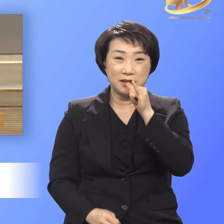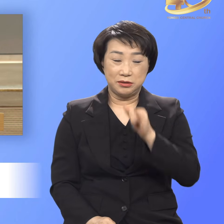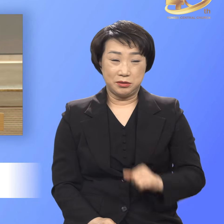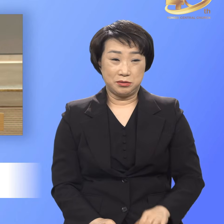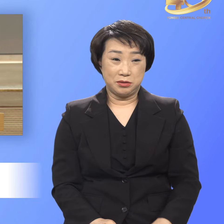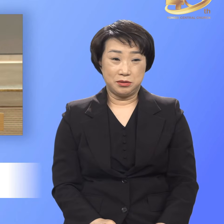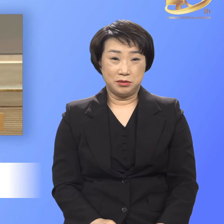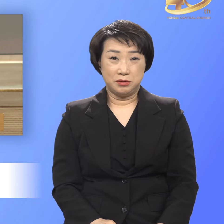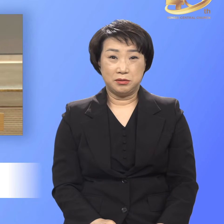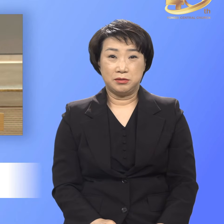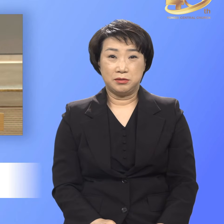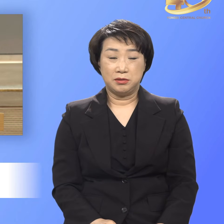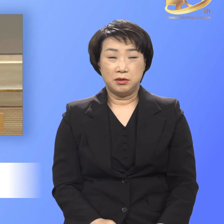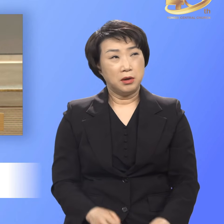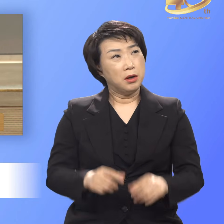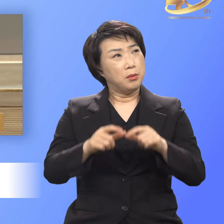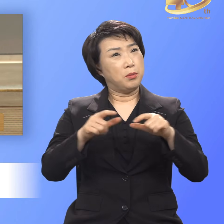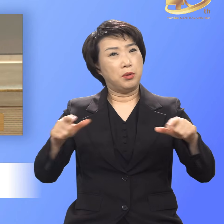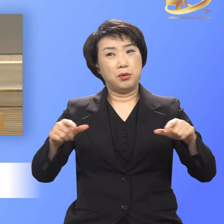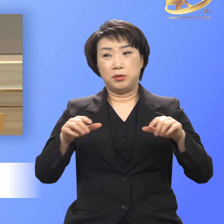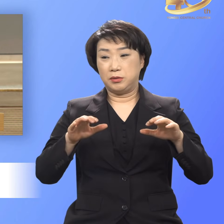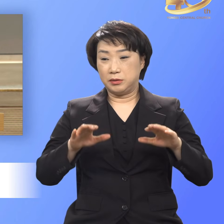그래서 보편적으로